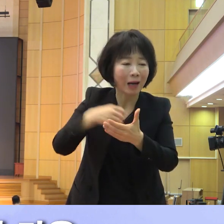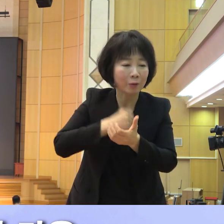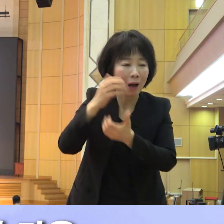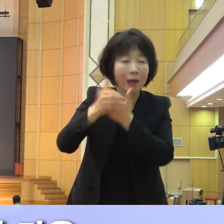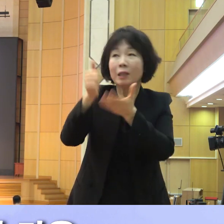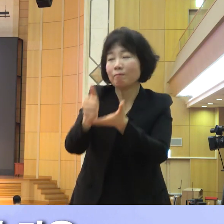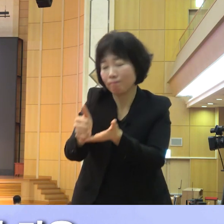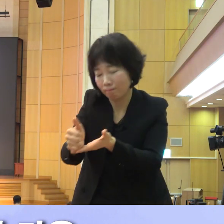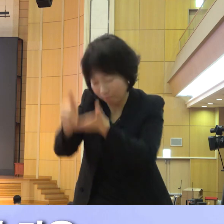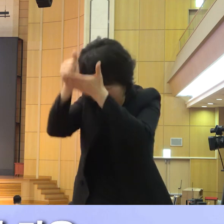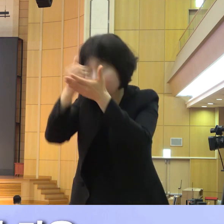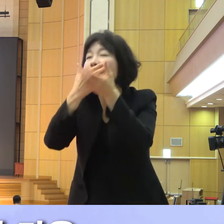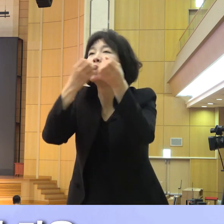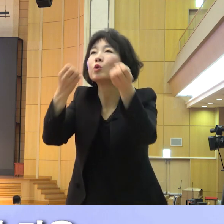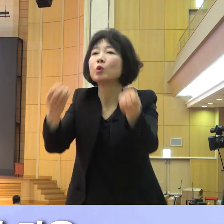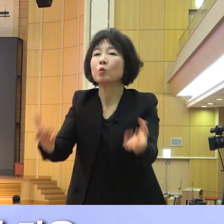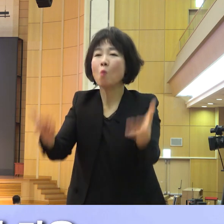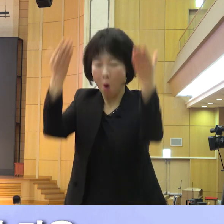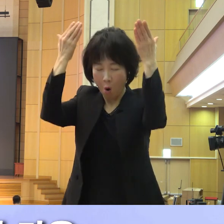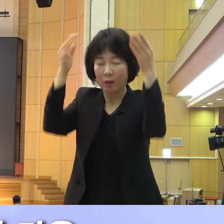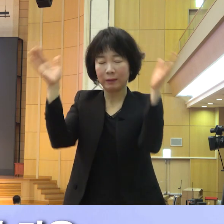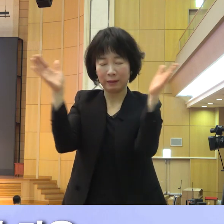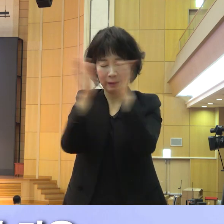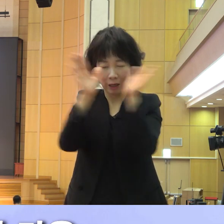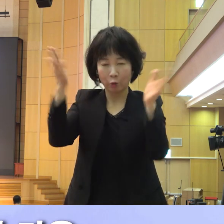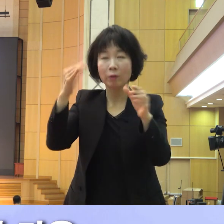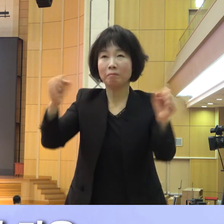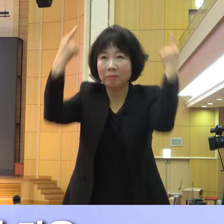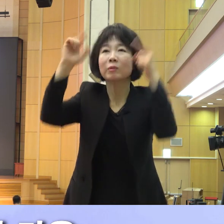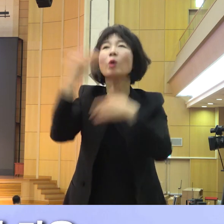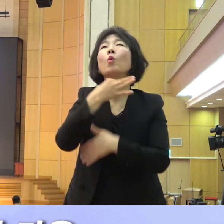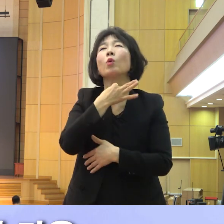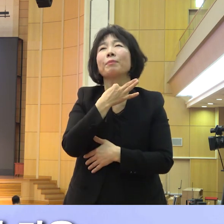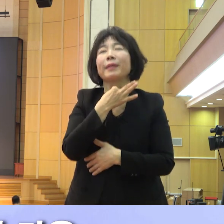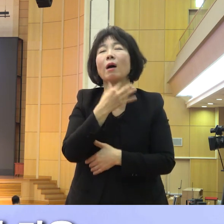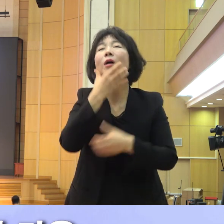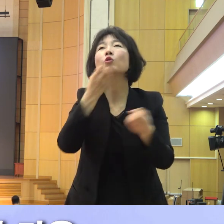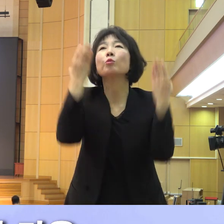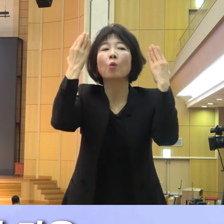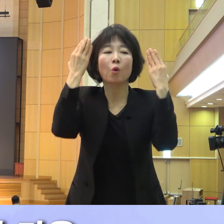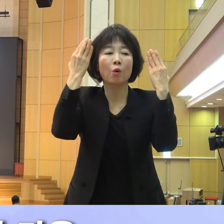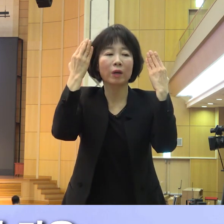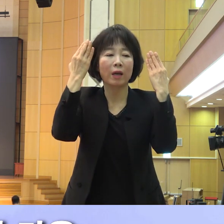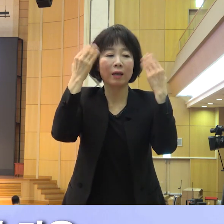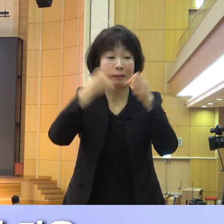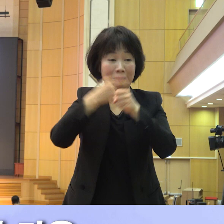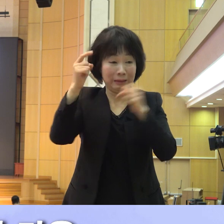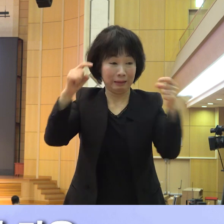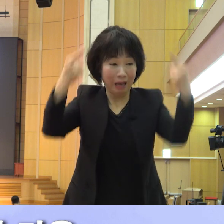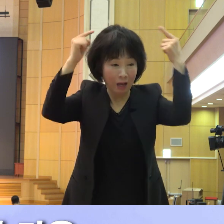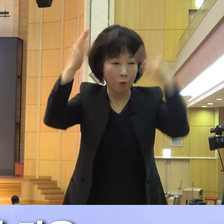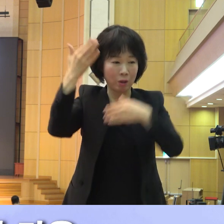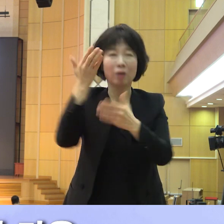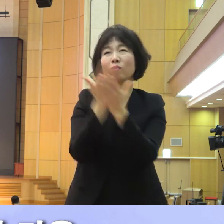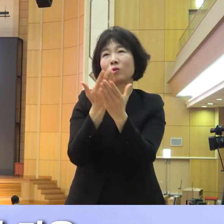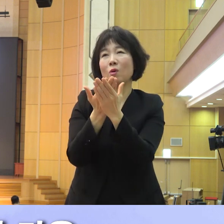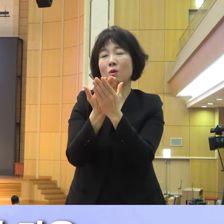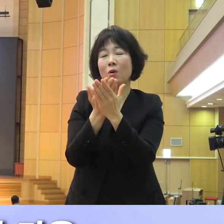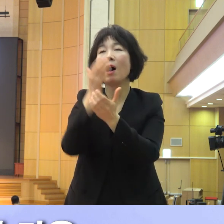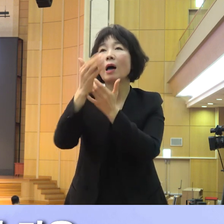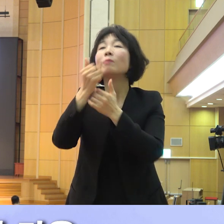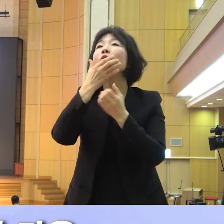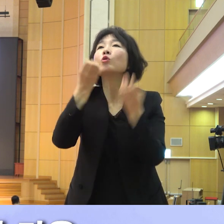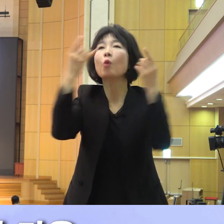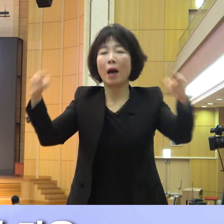섬기며 축복의 시작이 되기를 원합니다. 축복의 새해를 맞이하기를 원합니다. 하나님의